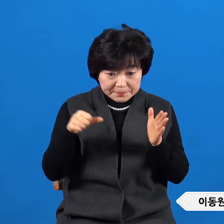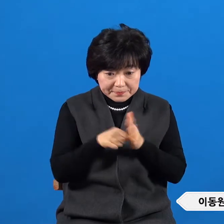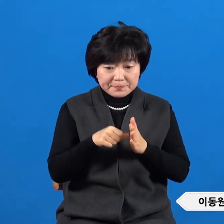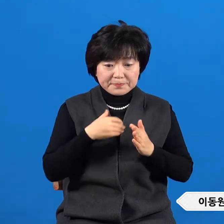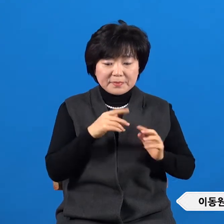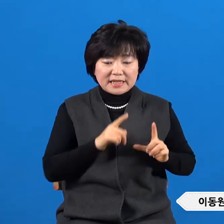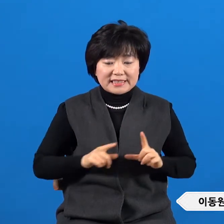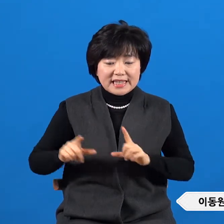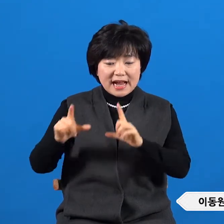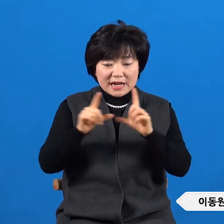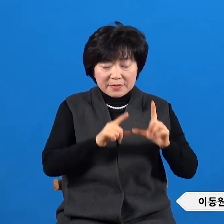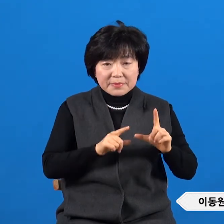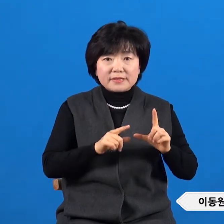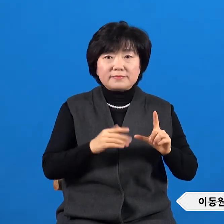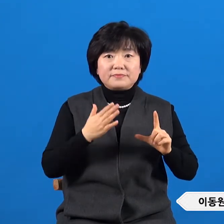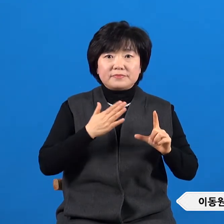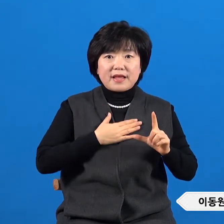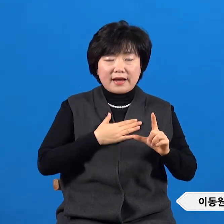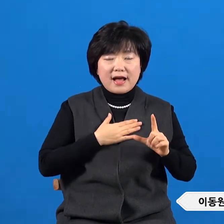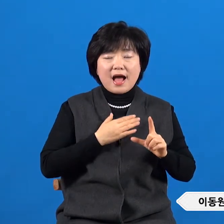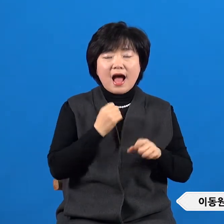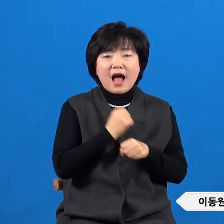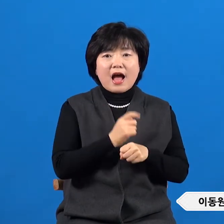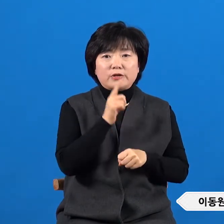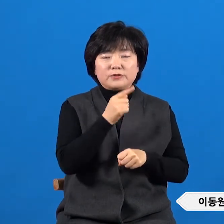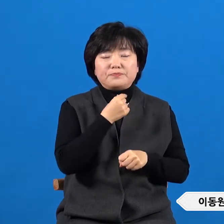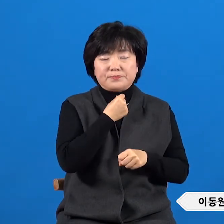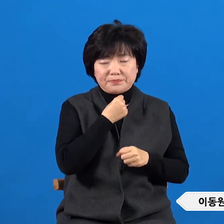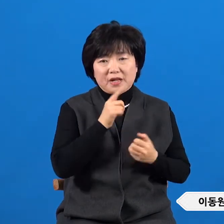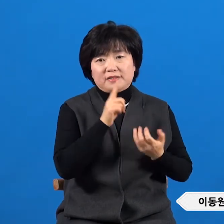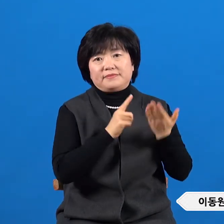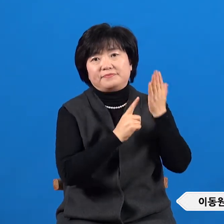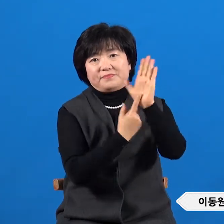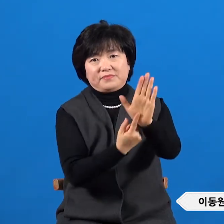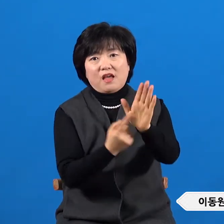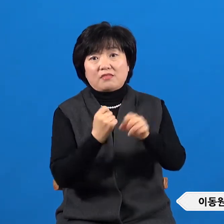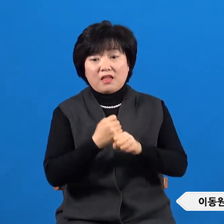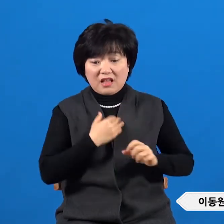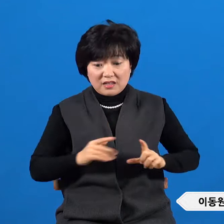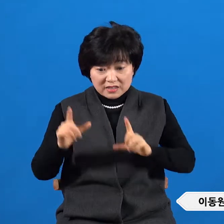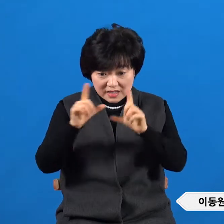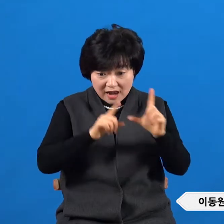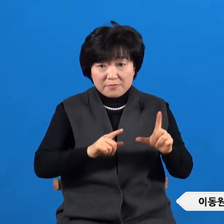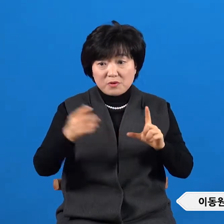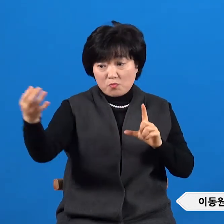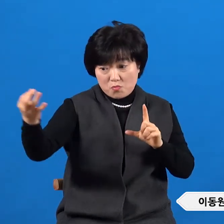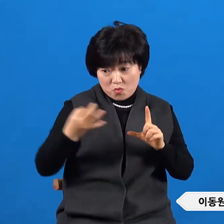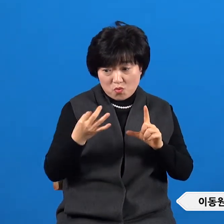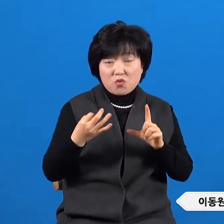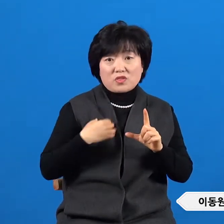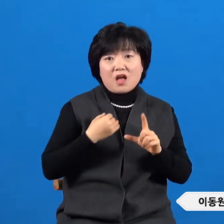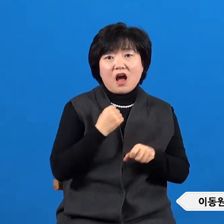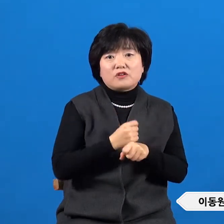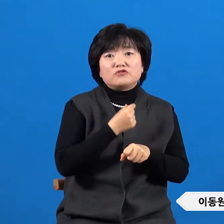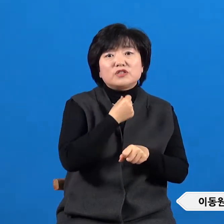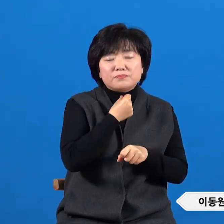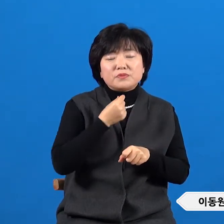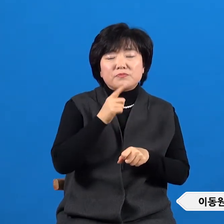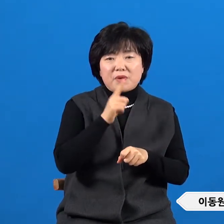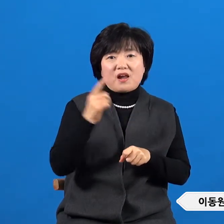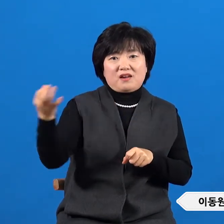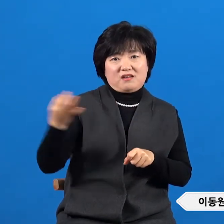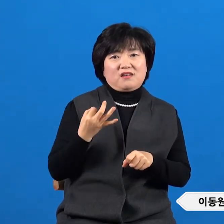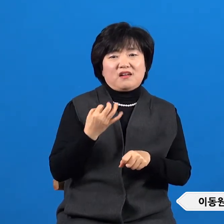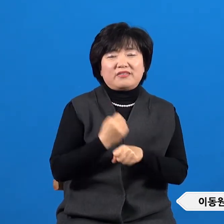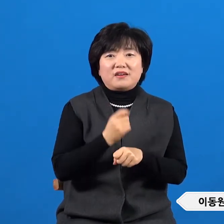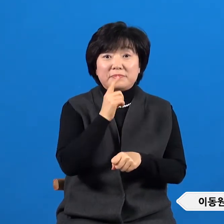그는 나의 인생이 곧 나의 메시지이다. My life is my message 라는 유명한 말을